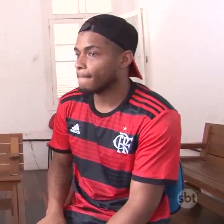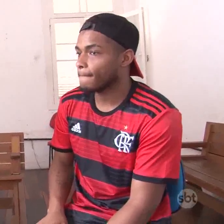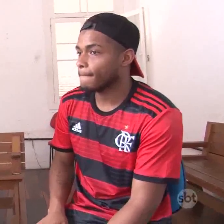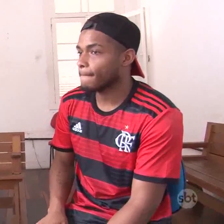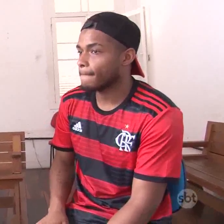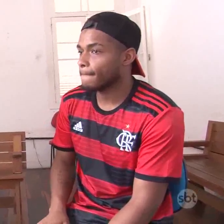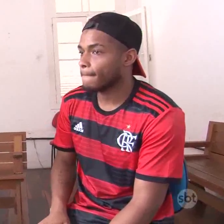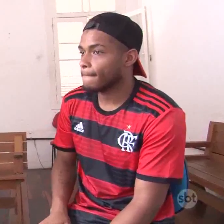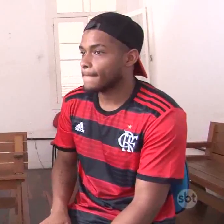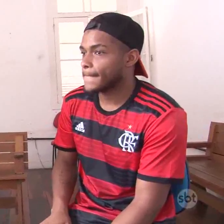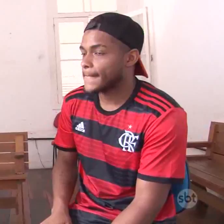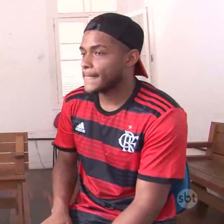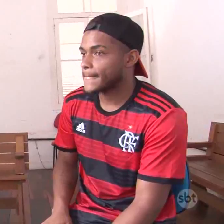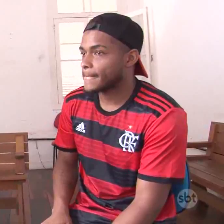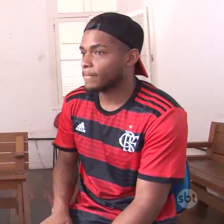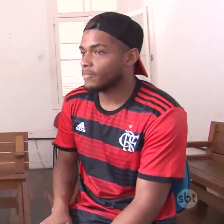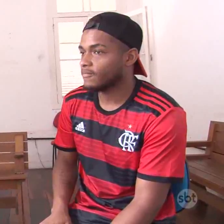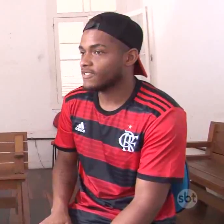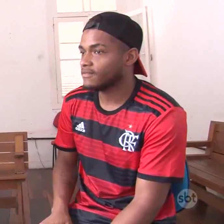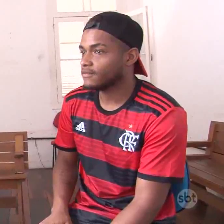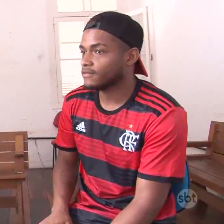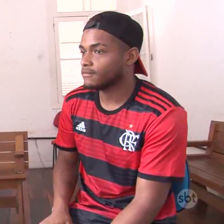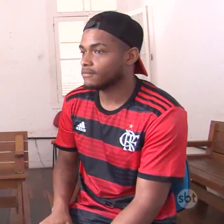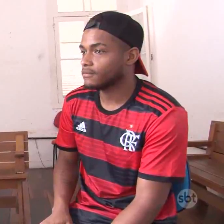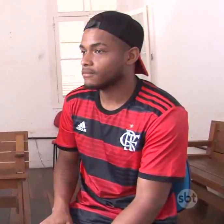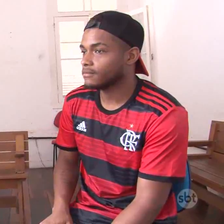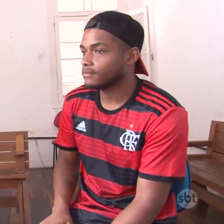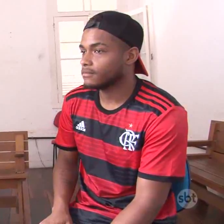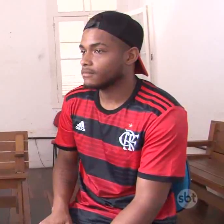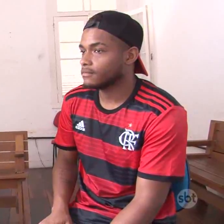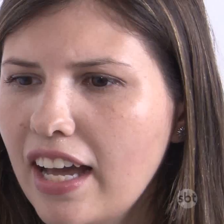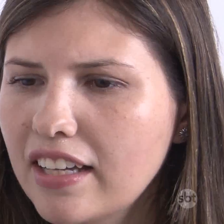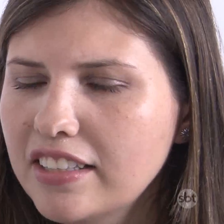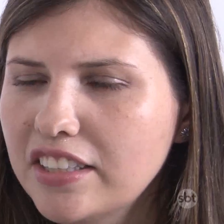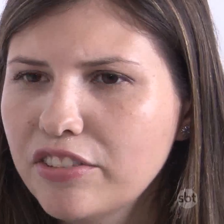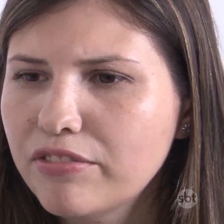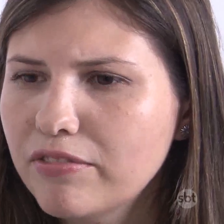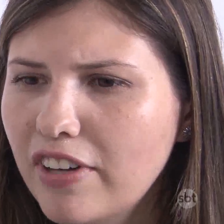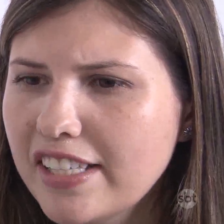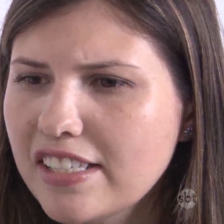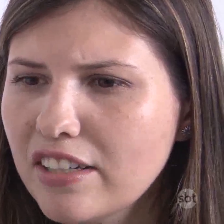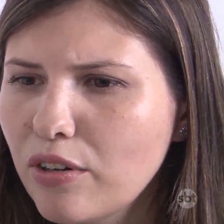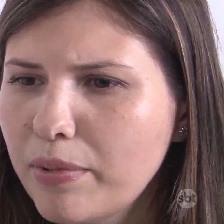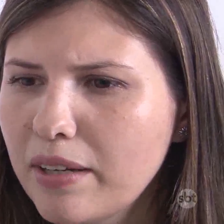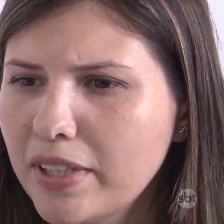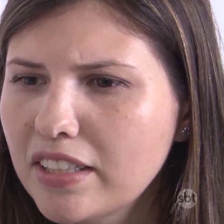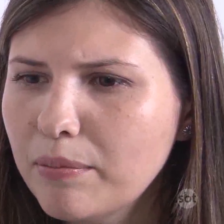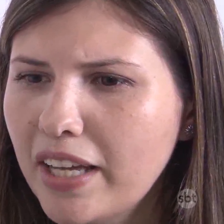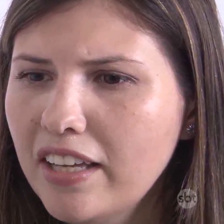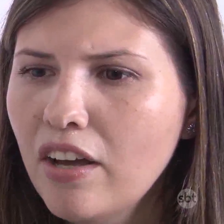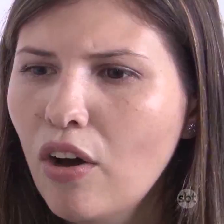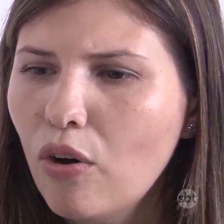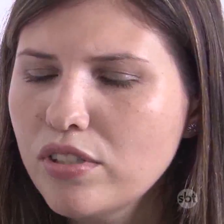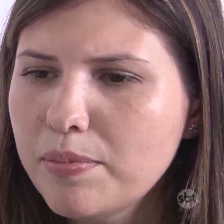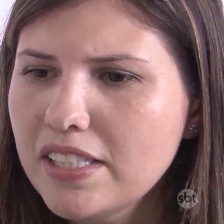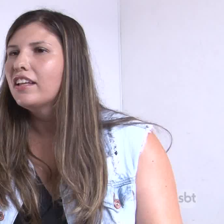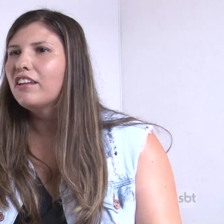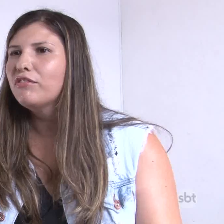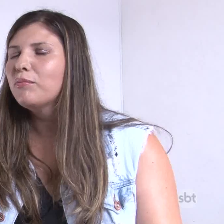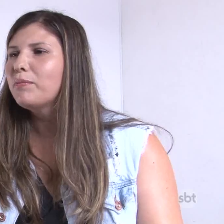intérprete pode procurar a Secretaria de Assistência Social. Gisele já traduziu até um casamento em Libras. Teve uma